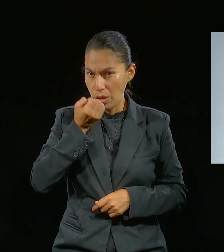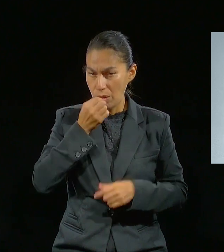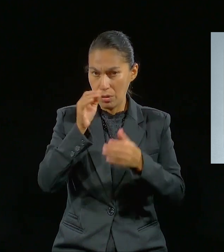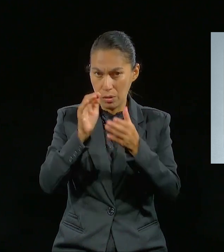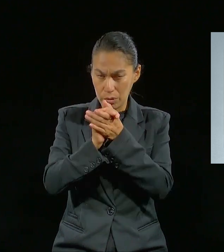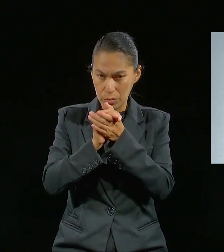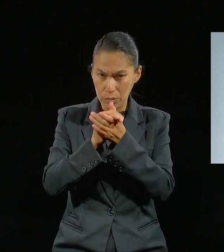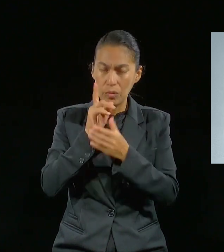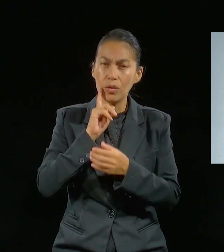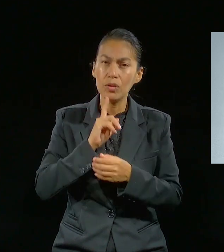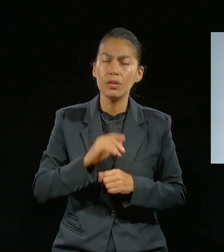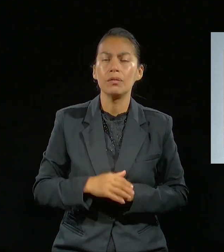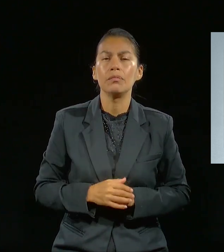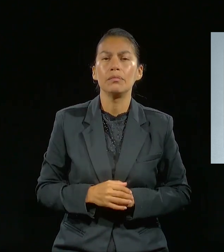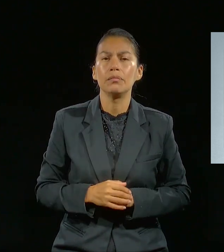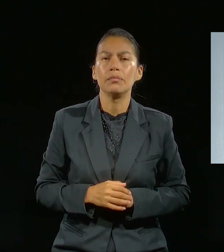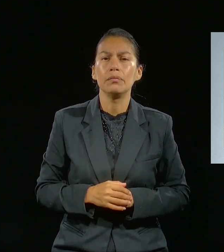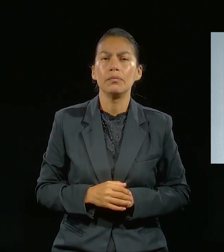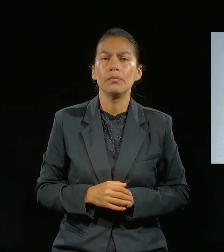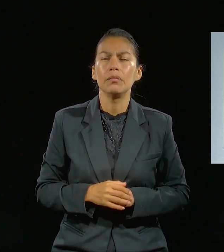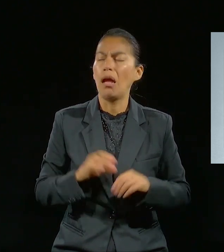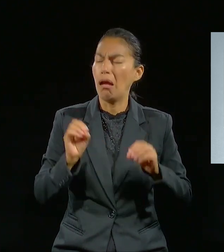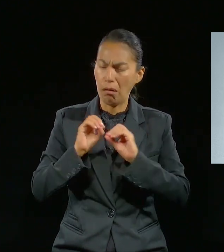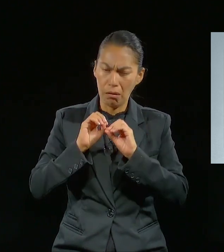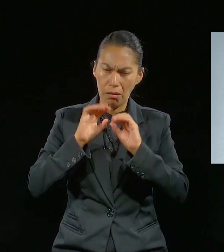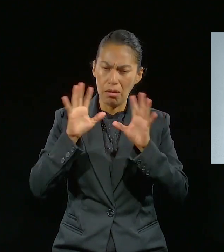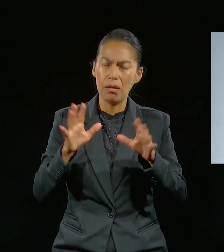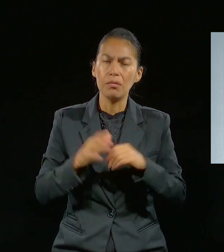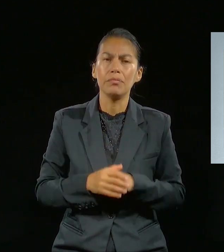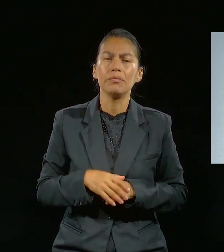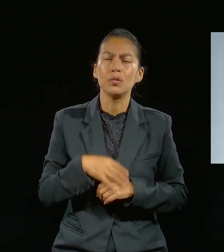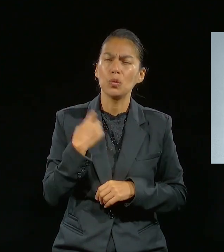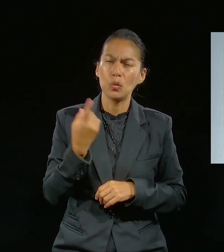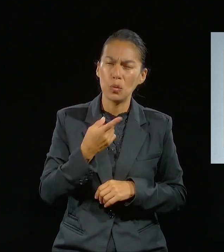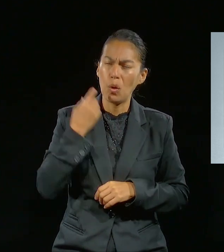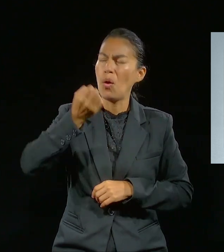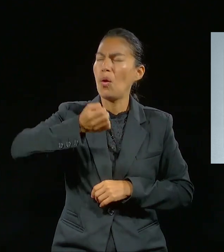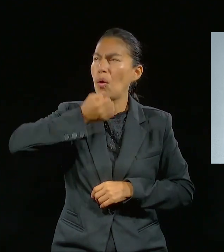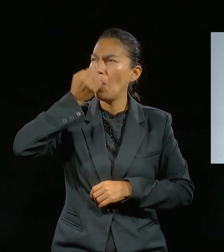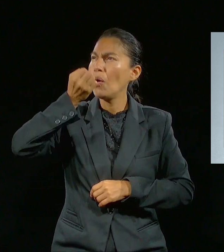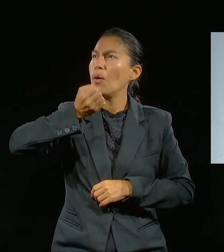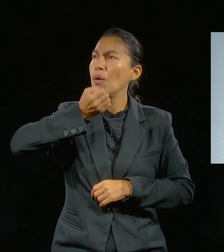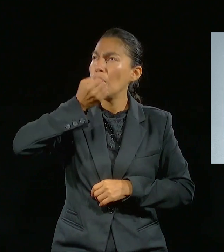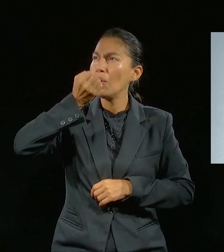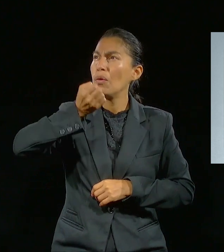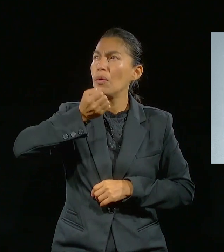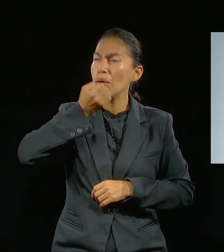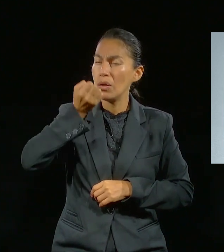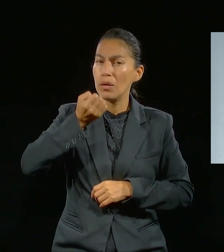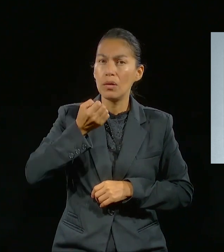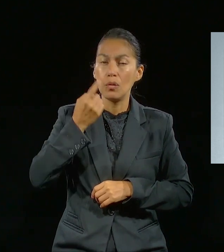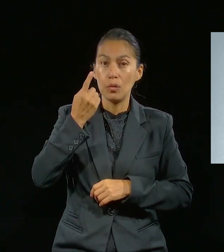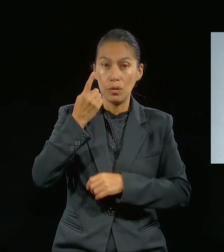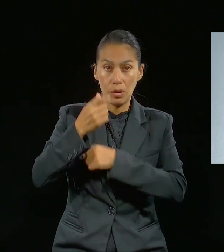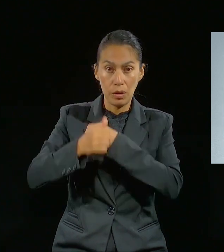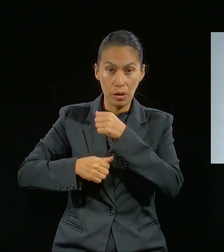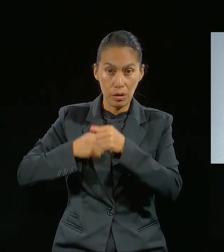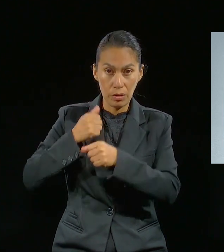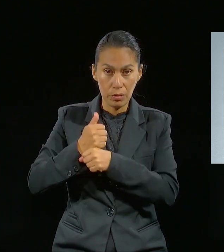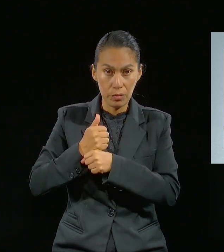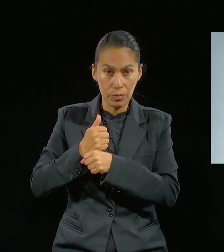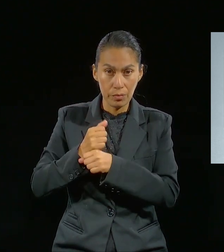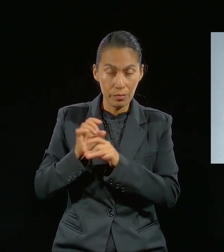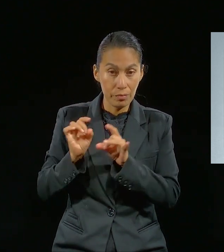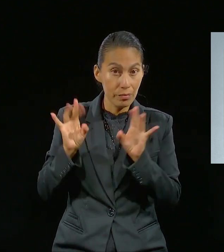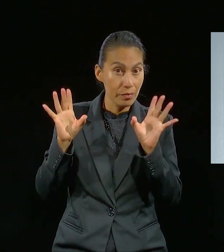ahora, vamos a orar por la esposa, mi futura esposa. Claro que sí. Empezamos a orar, orar y orar por un